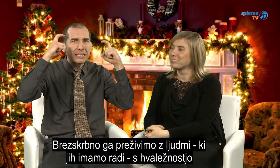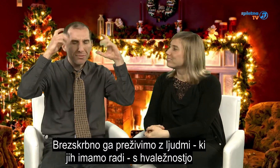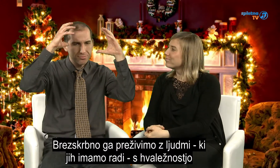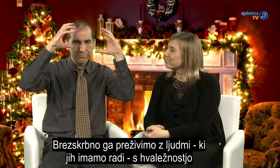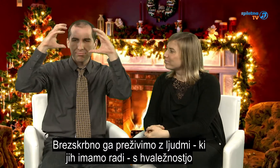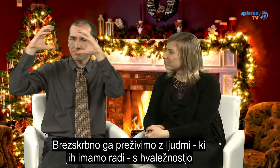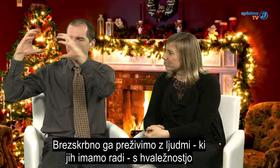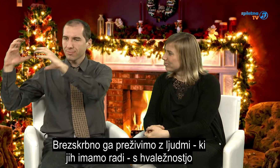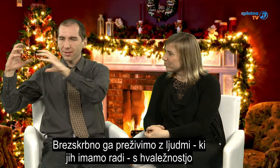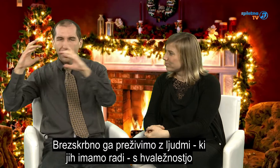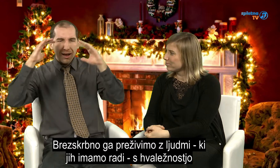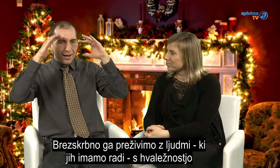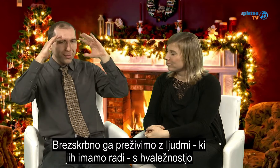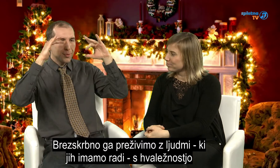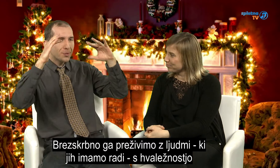Brezskrbno ga preživimo z ljudmi,